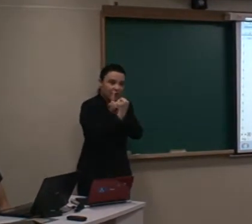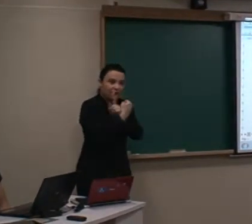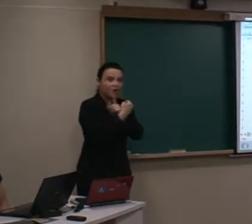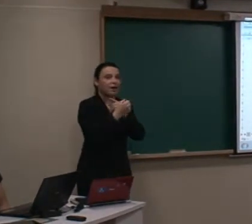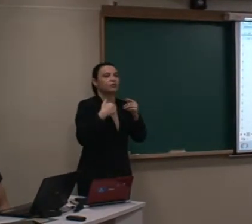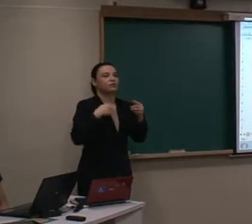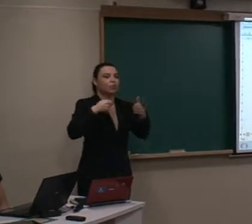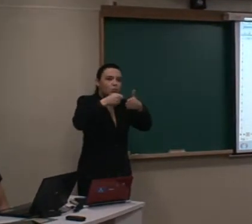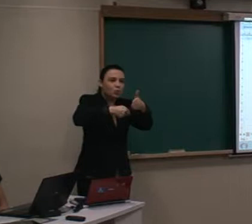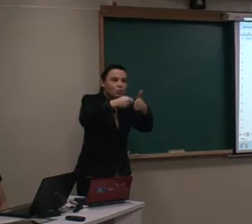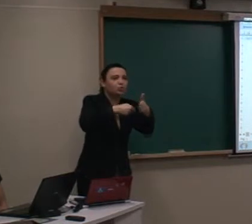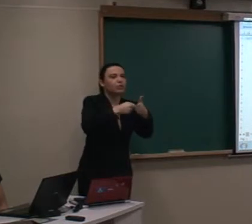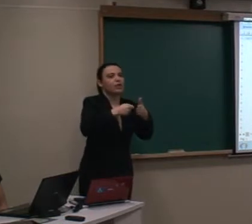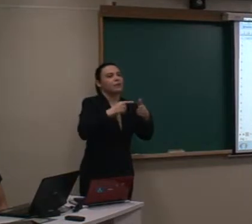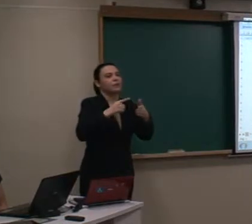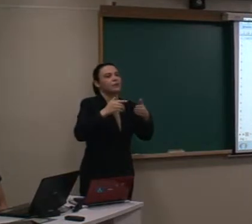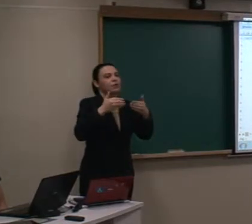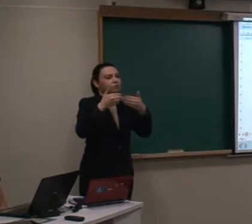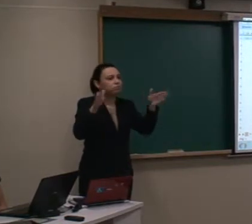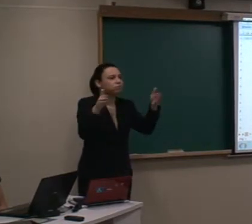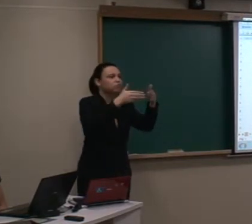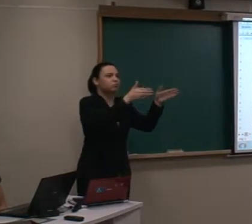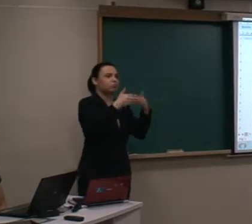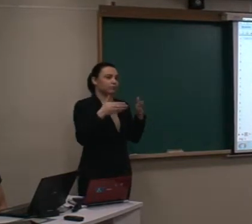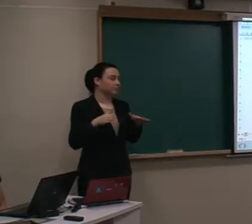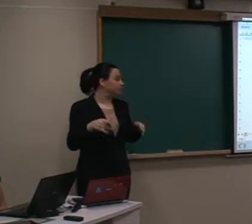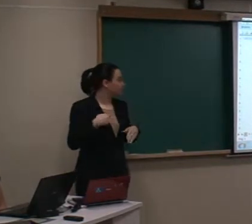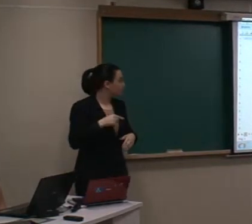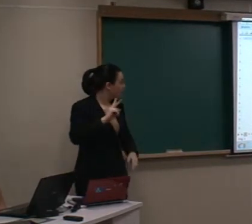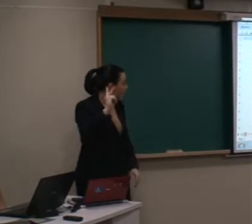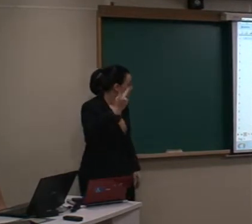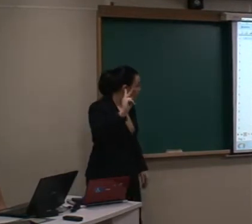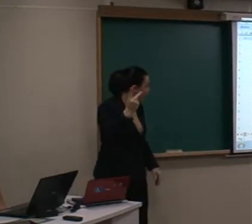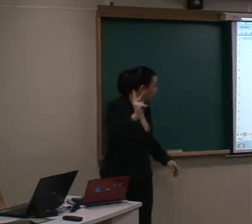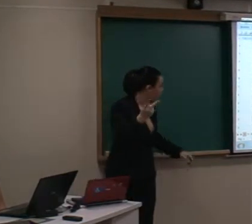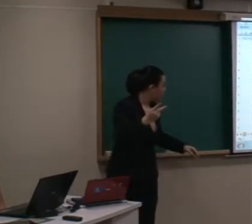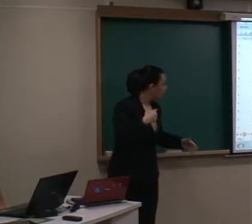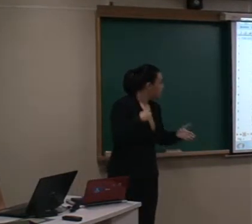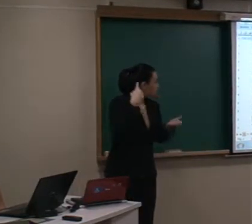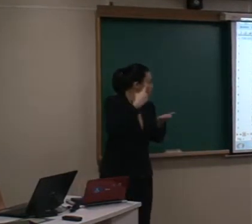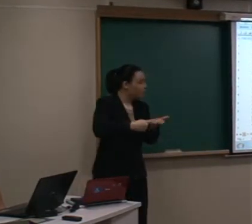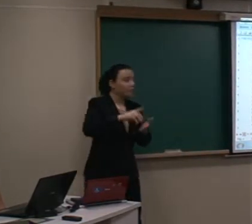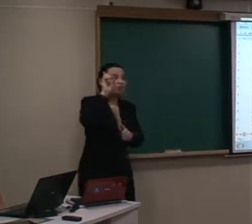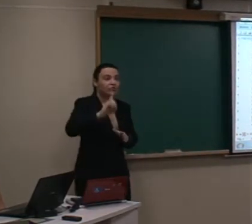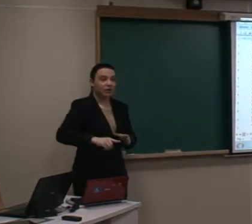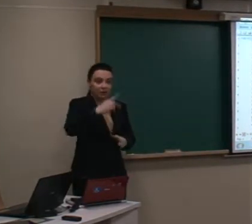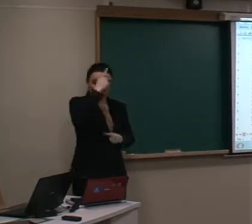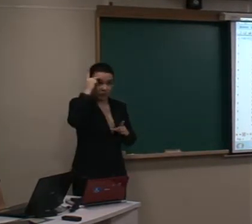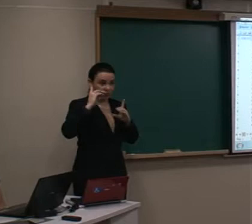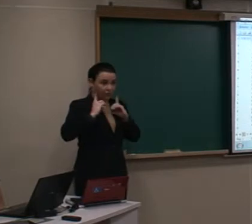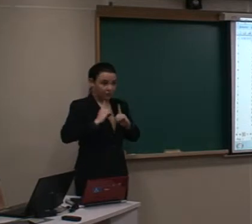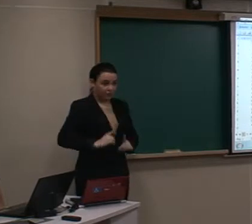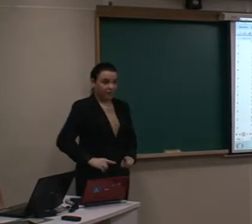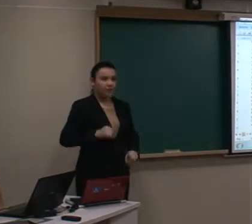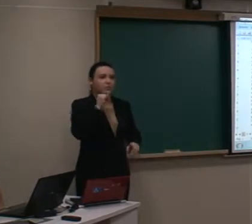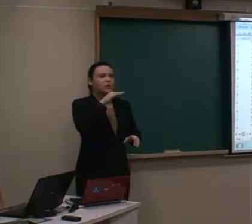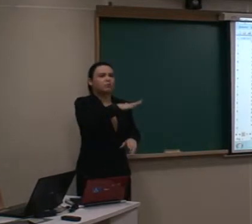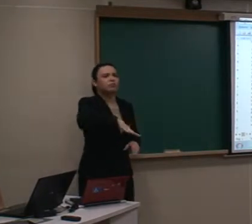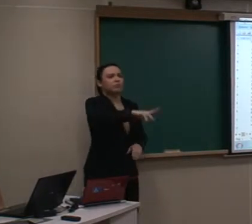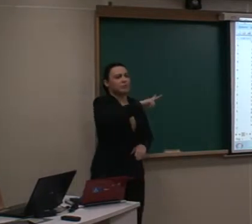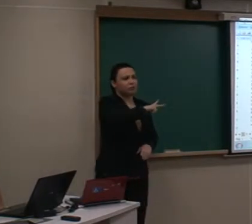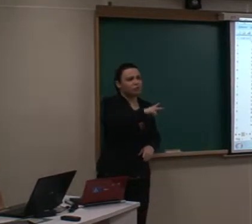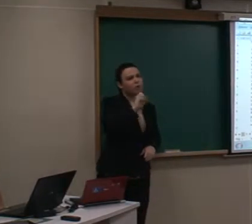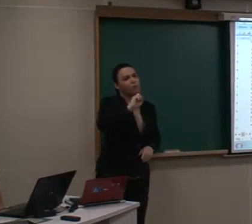H, promover os direitos das pessoas com deficiência em todas as esferas, tanto no setor privado quanto no